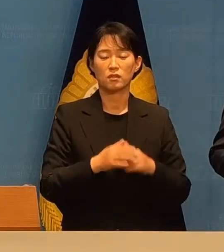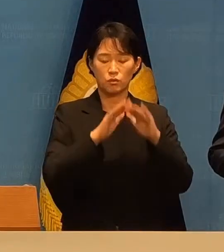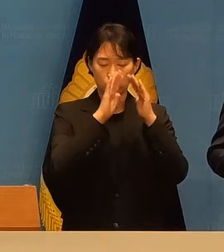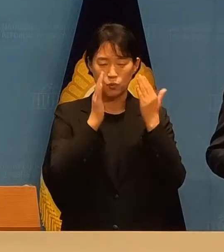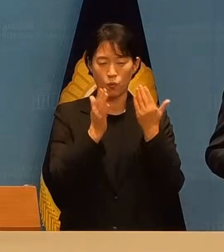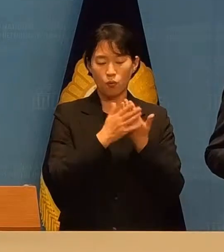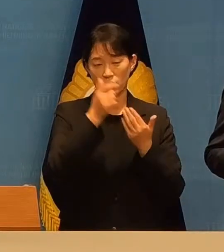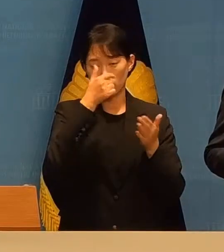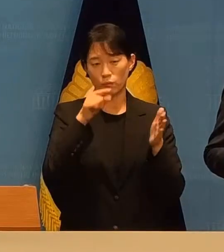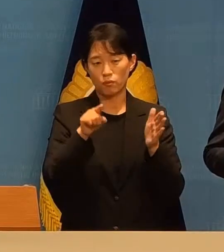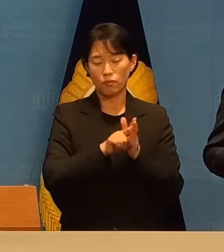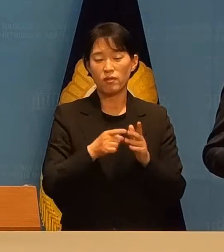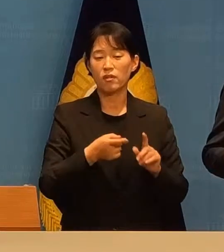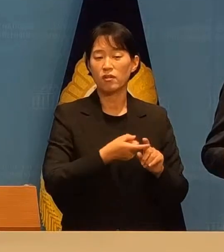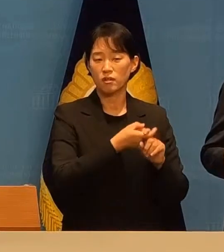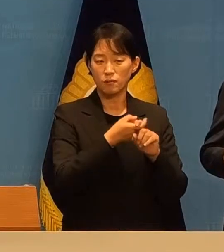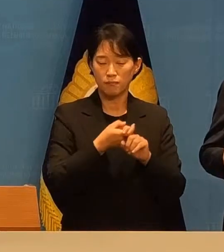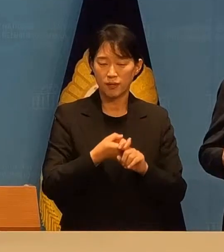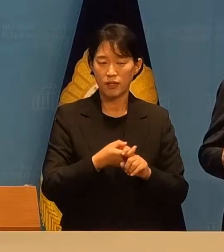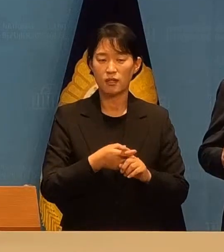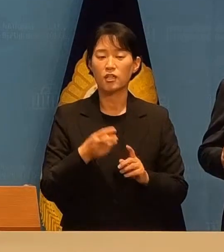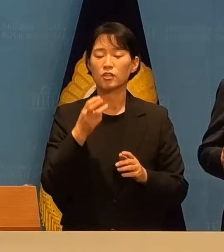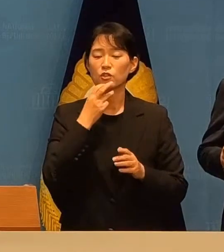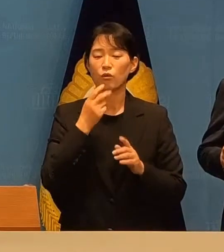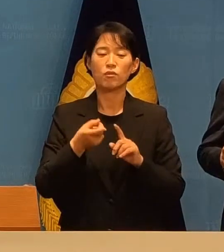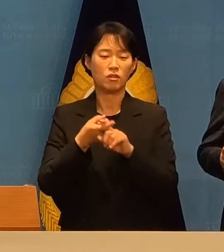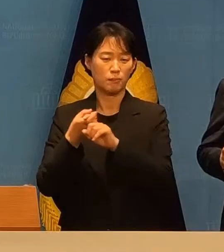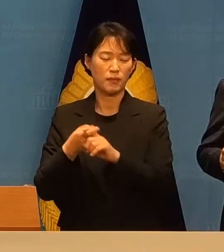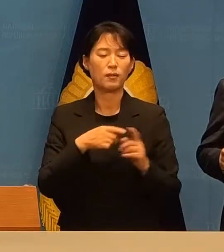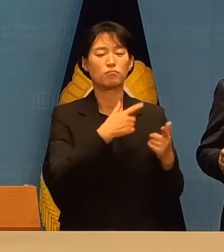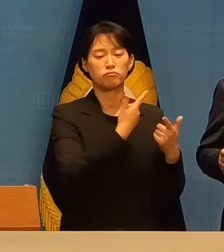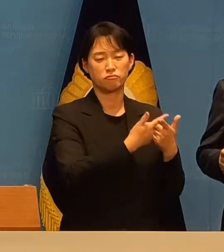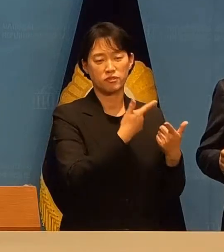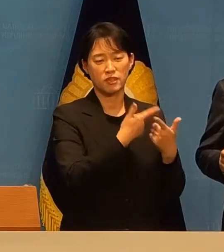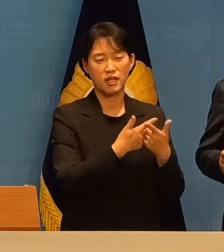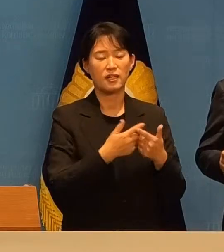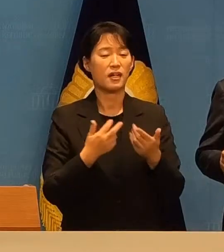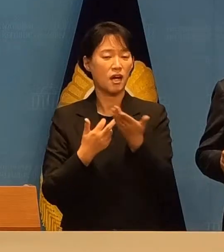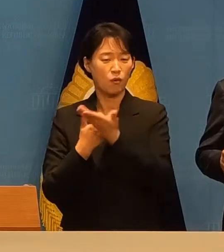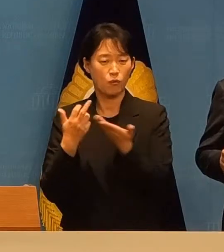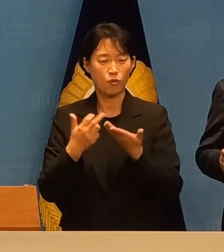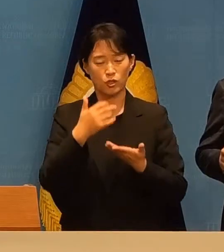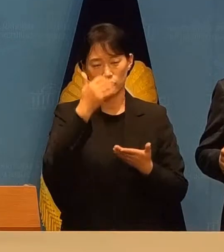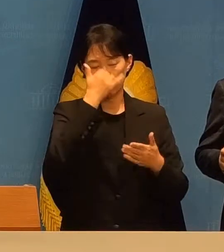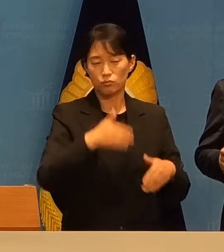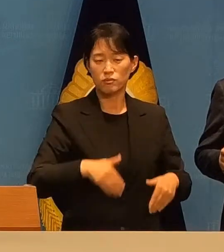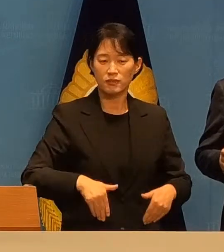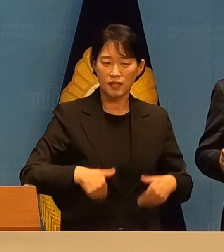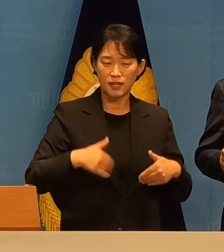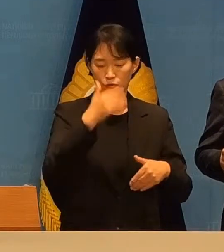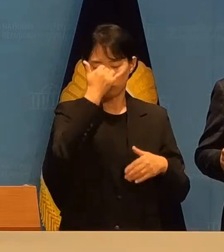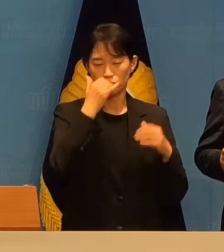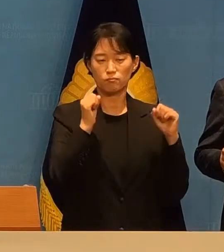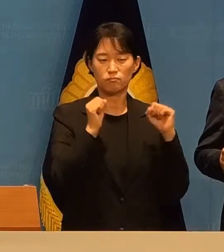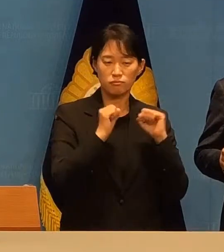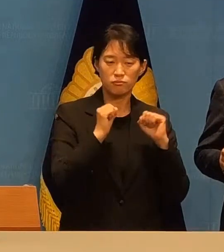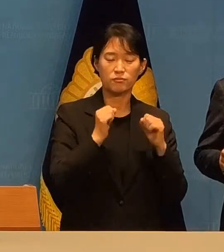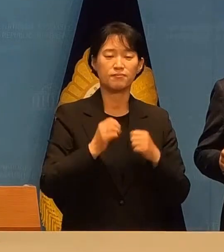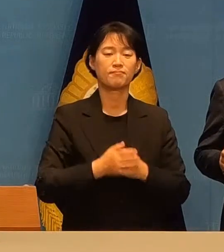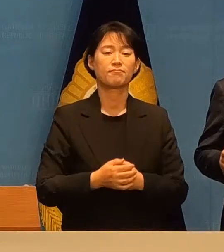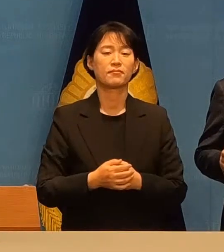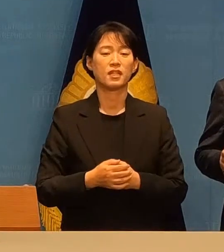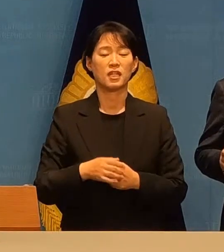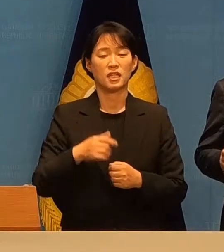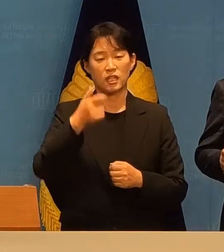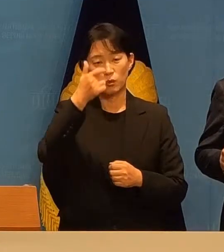총연합회, 서울 기독교 총연합회, 부산, 강원, 충남, 충북